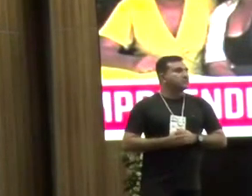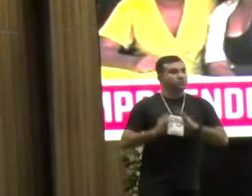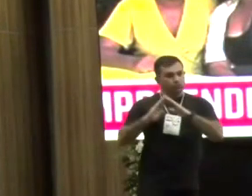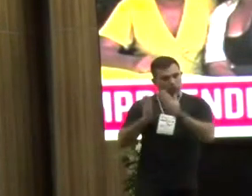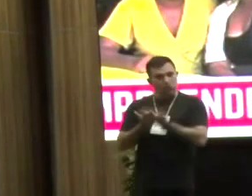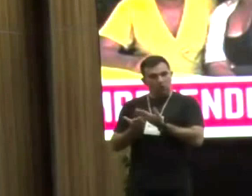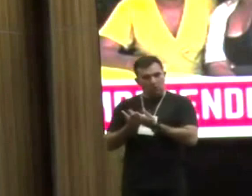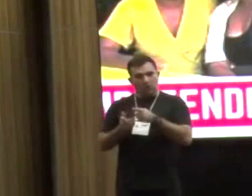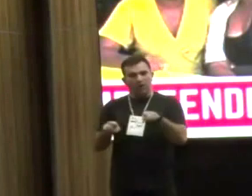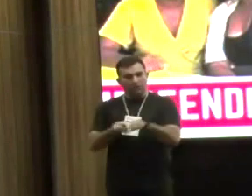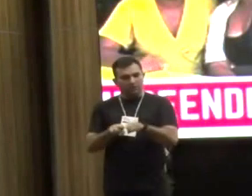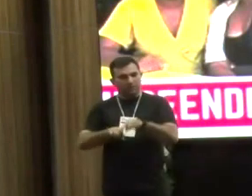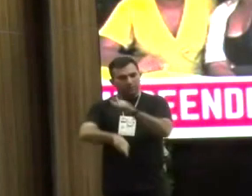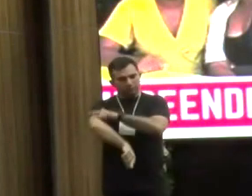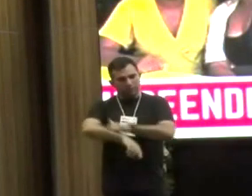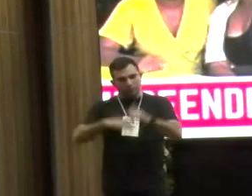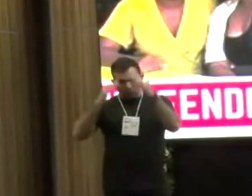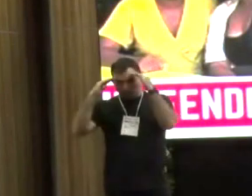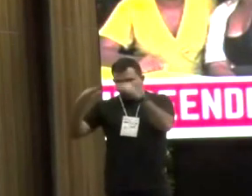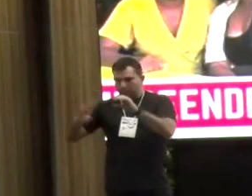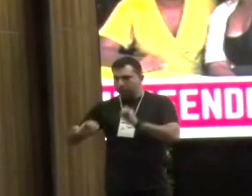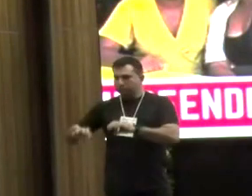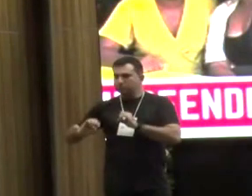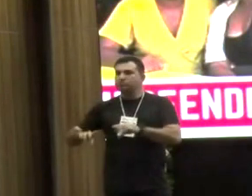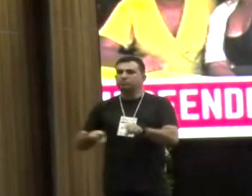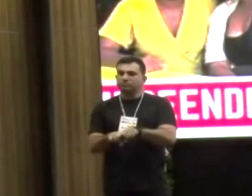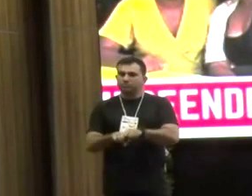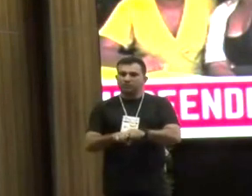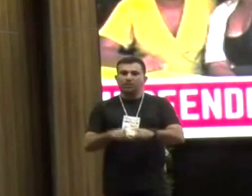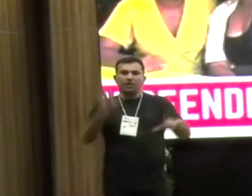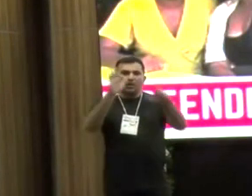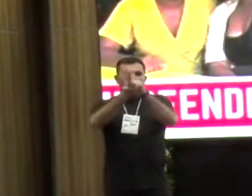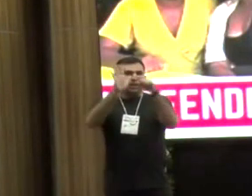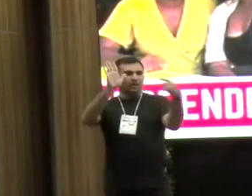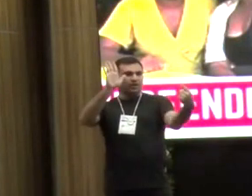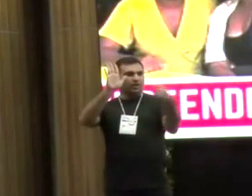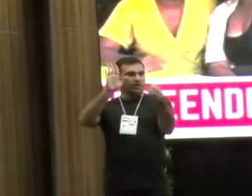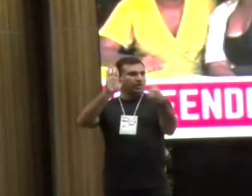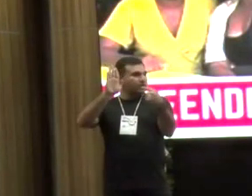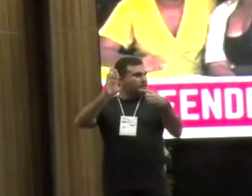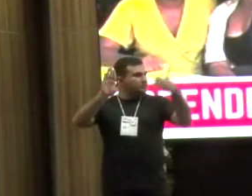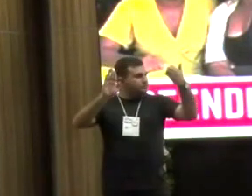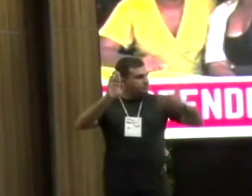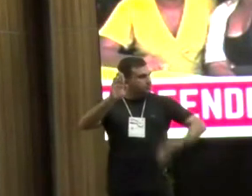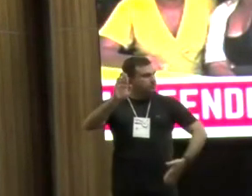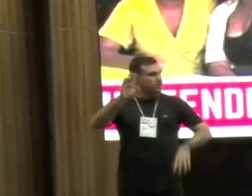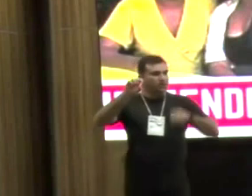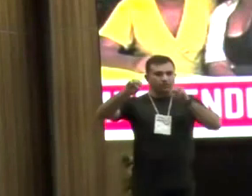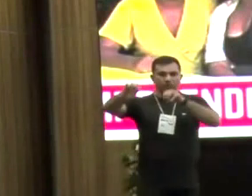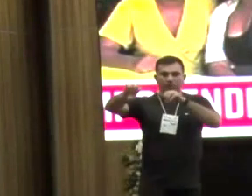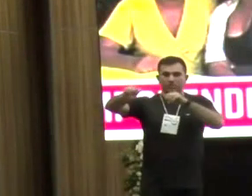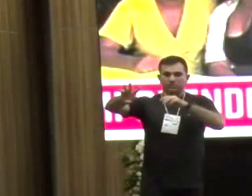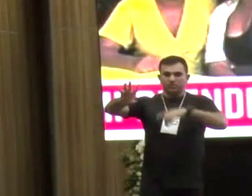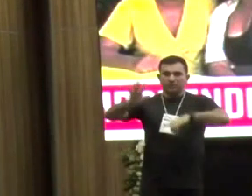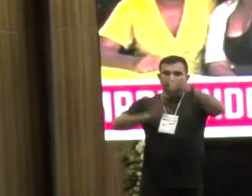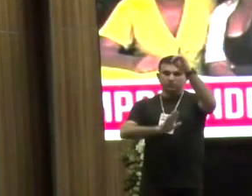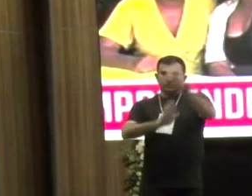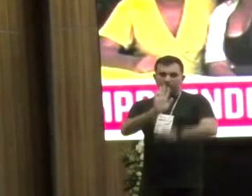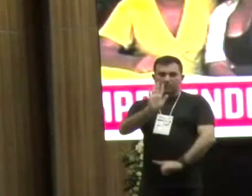escola também educa. Porque na Constituição está lá, educação, dever do Estado e da